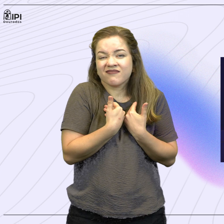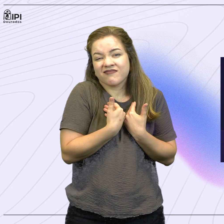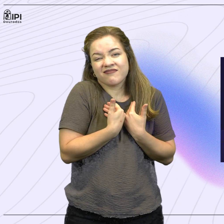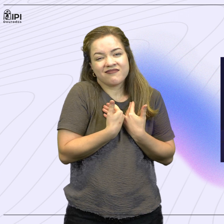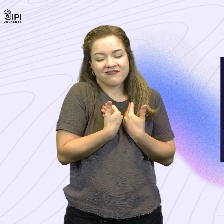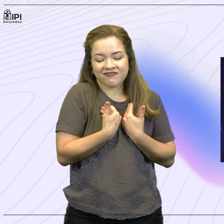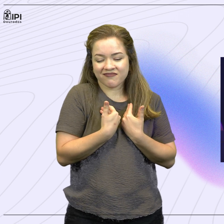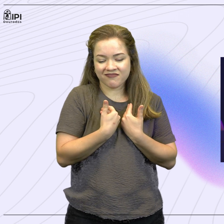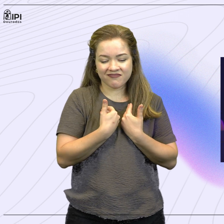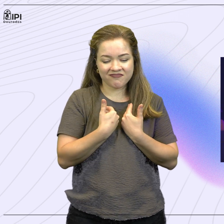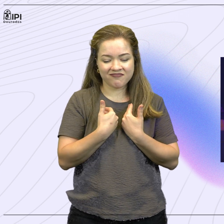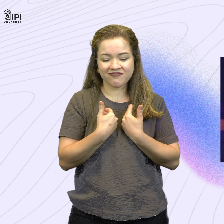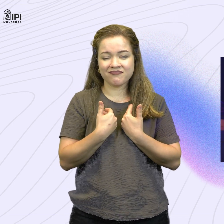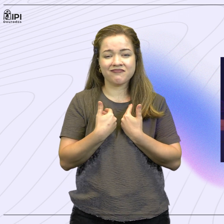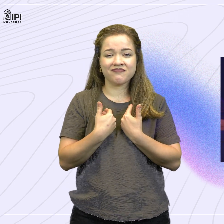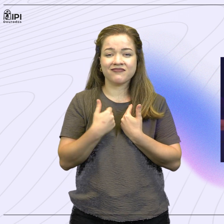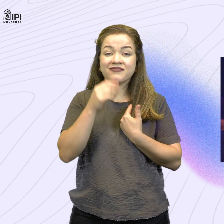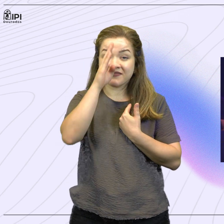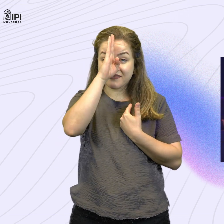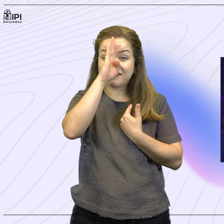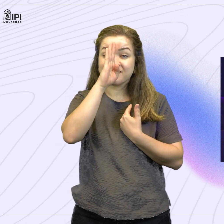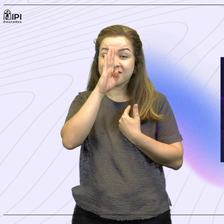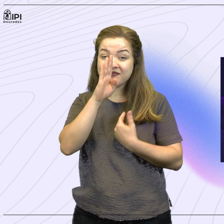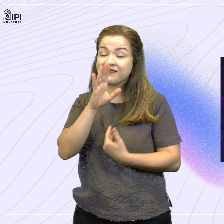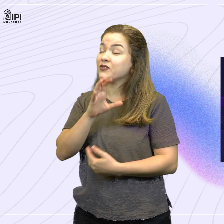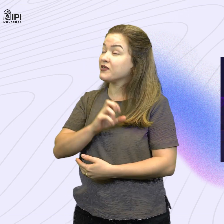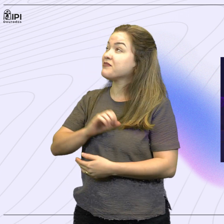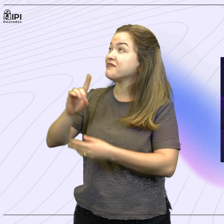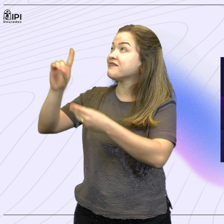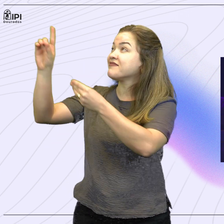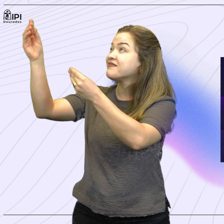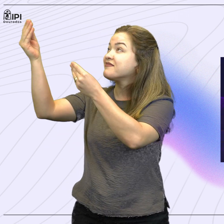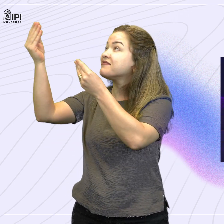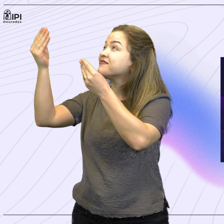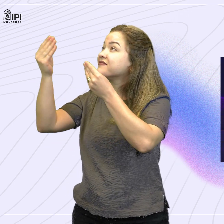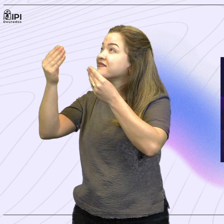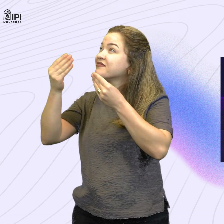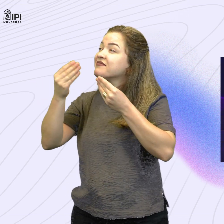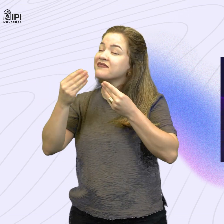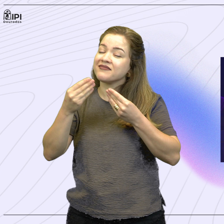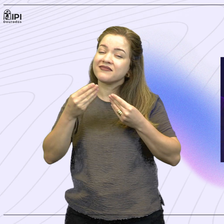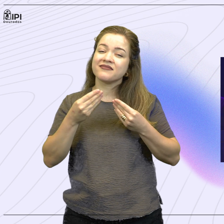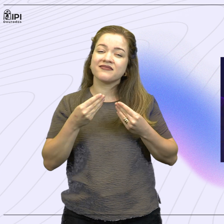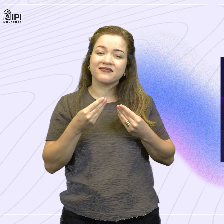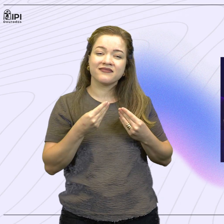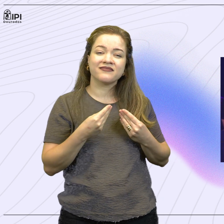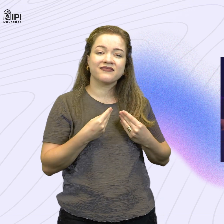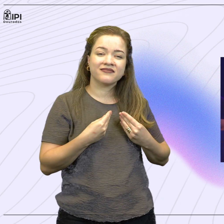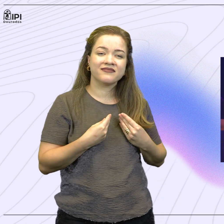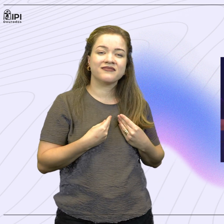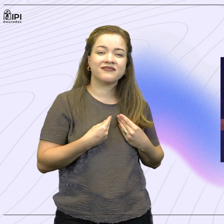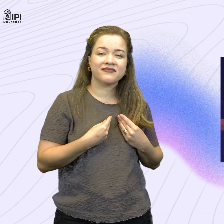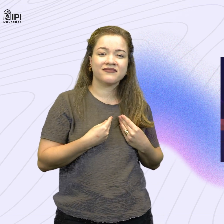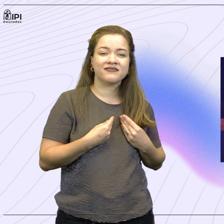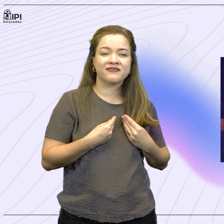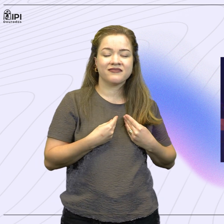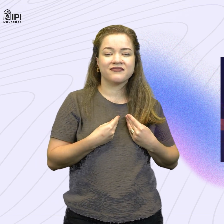logo eu, de graça recebi o amor de